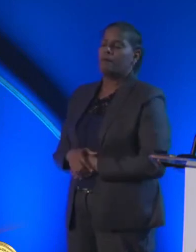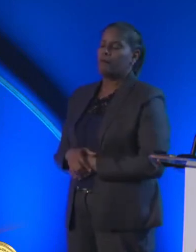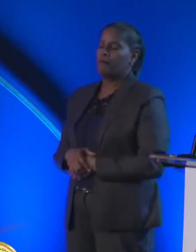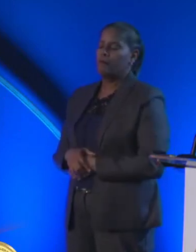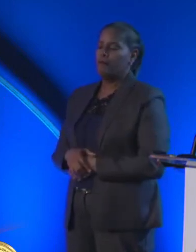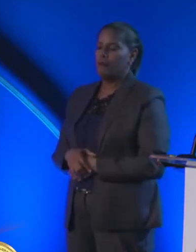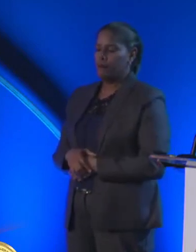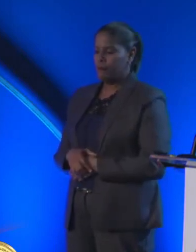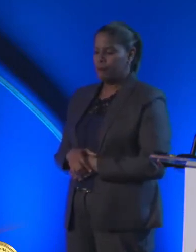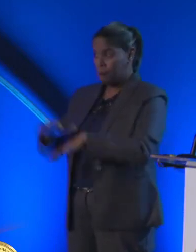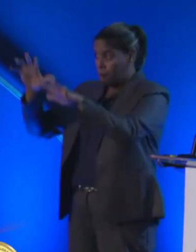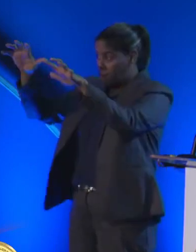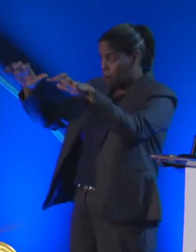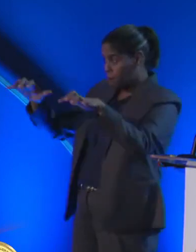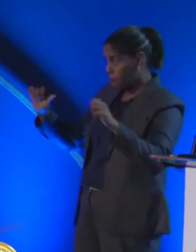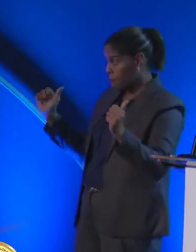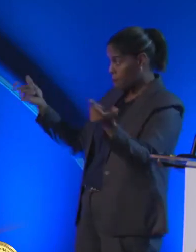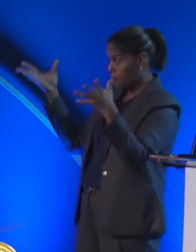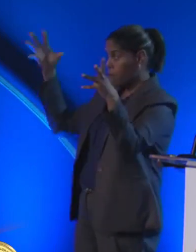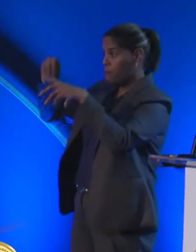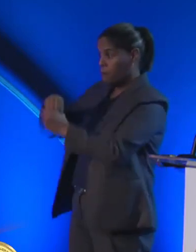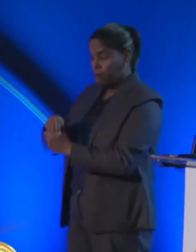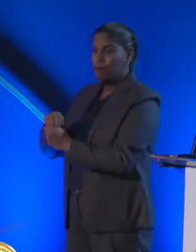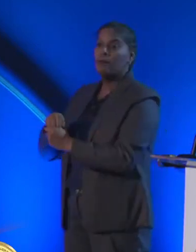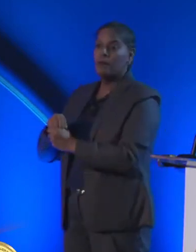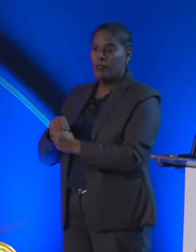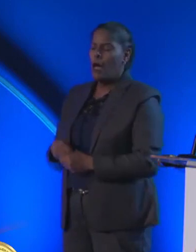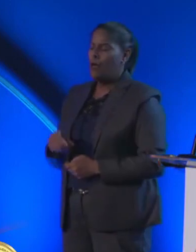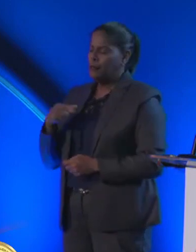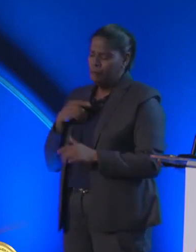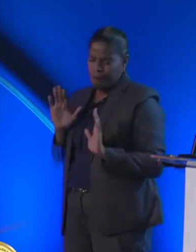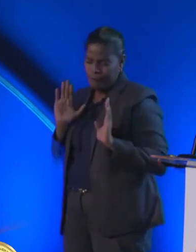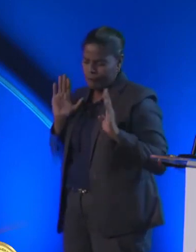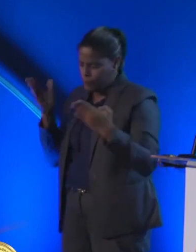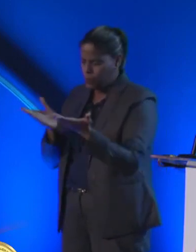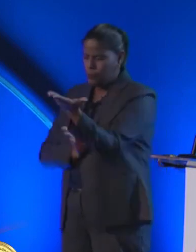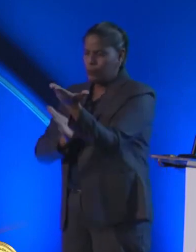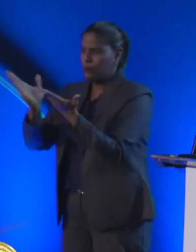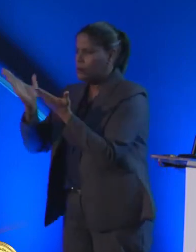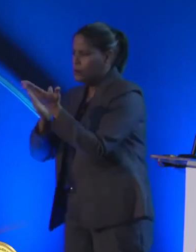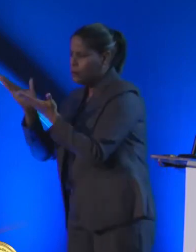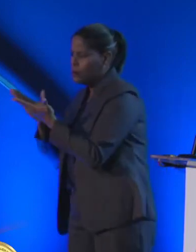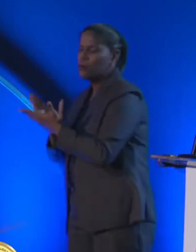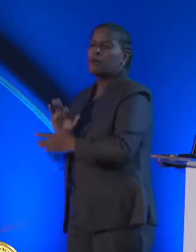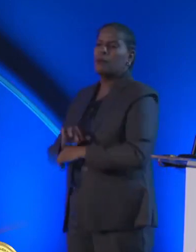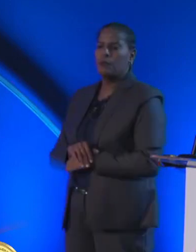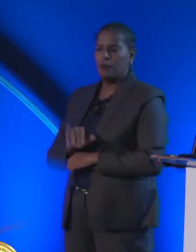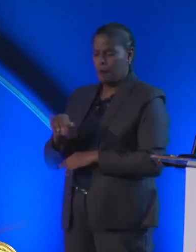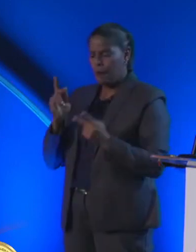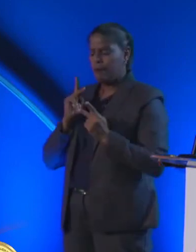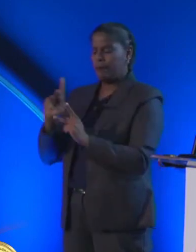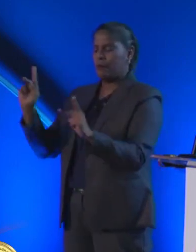en este salón y todas y todos los que nos dedicamos a servir desde el servicio